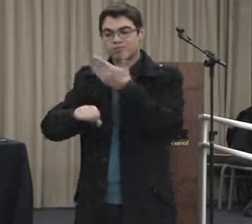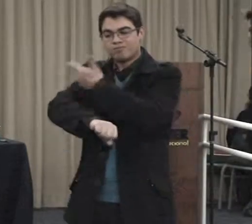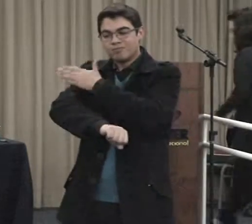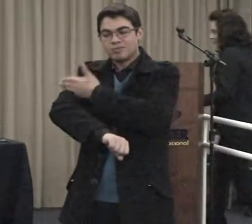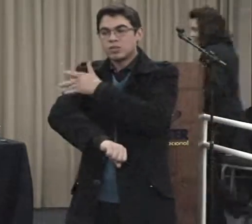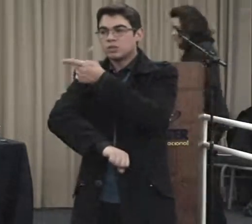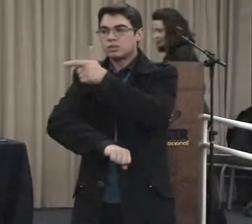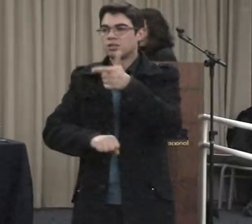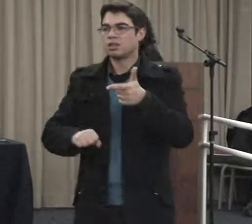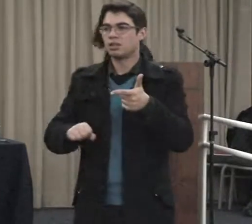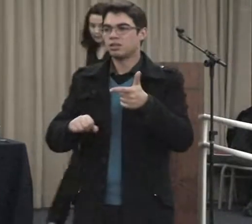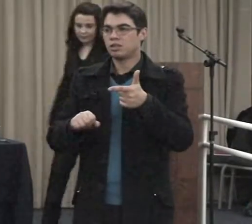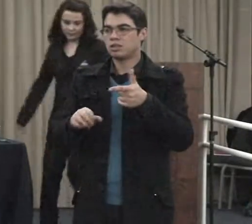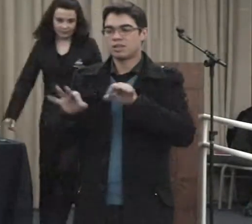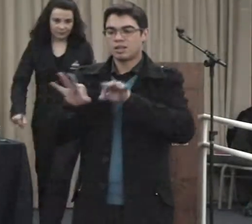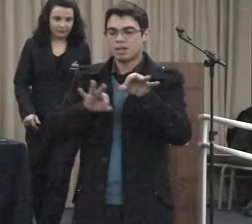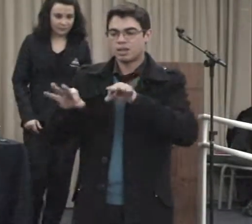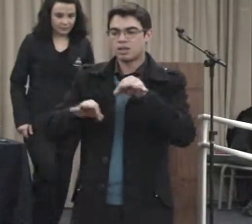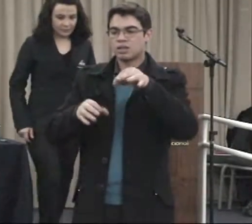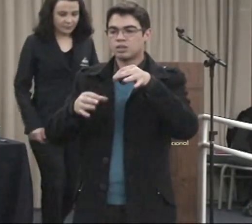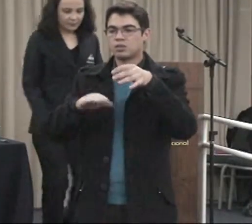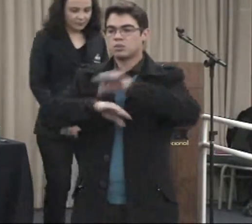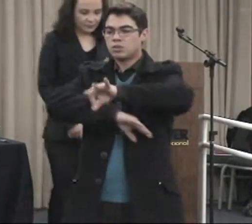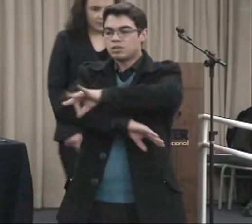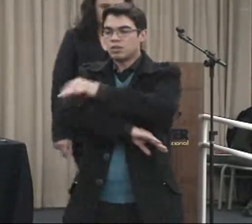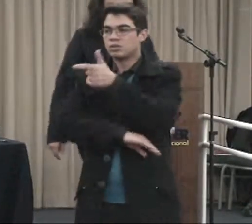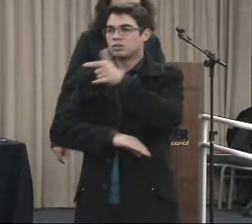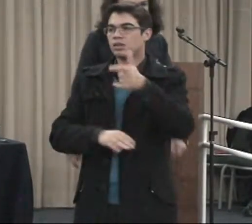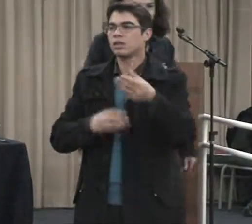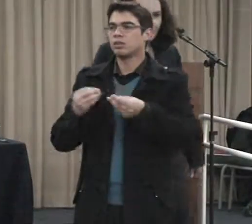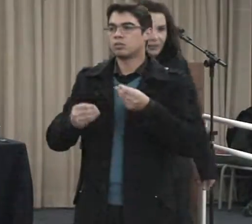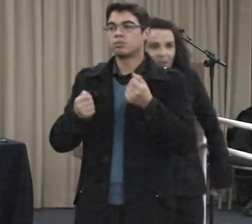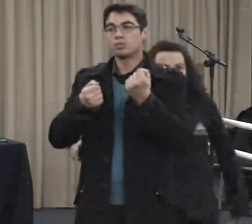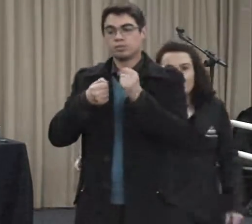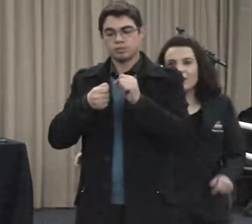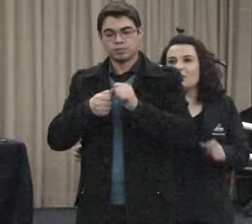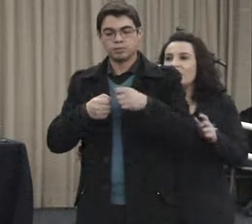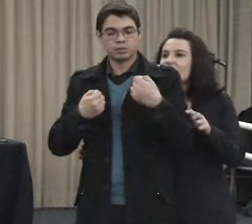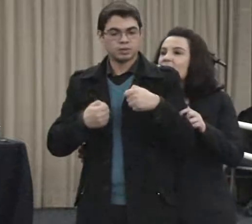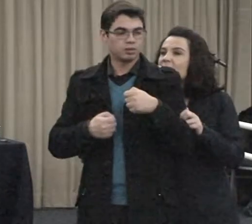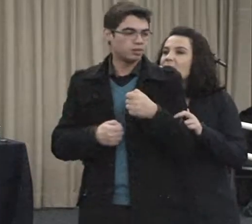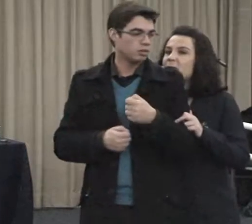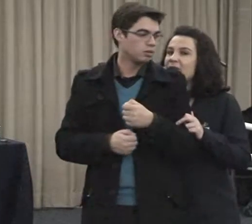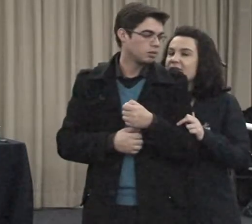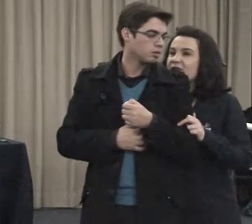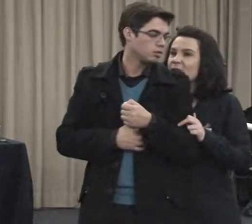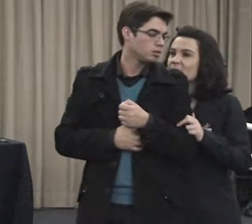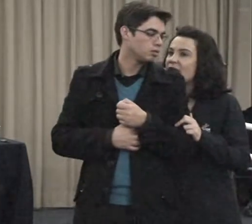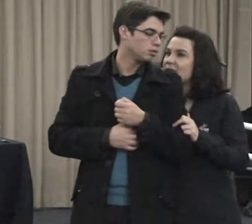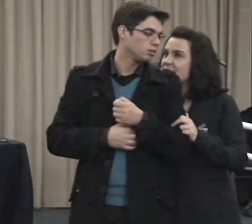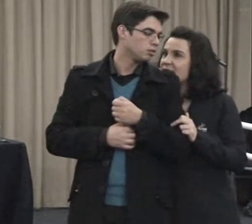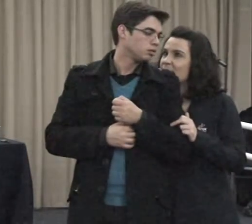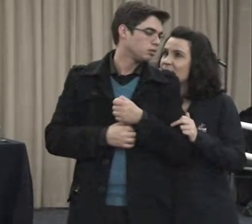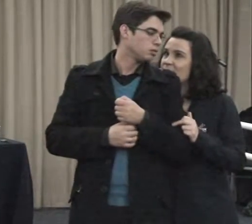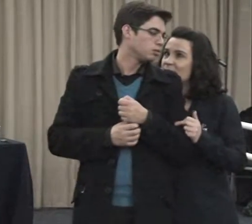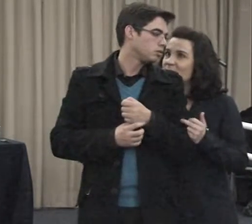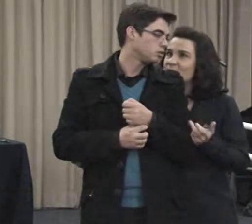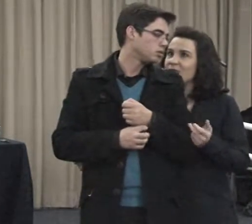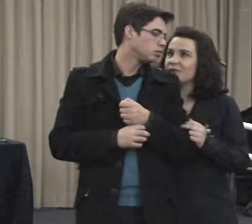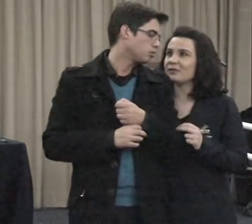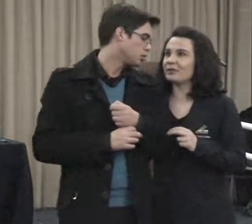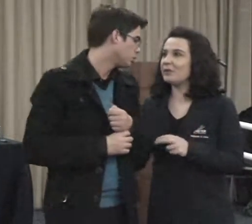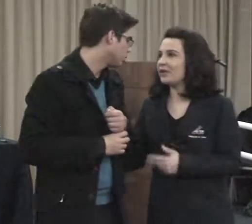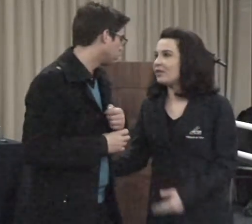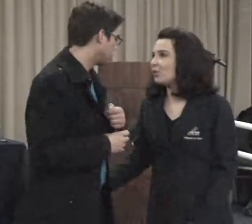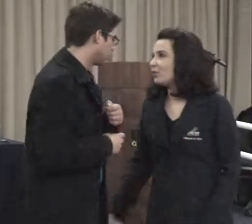preparada para incluir, para dar espaço que quem entre lá queira sonhar e possa sonhar e talvez lutar e conseguir